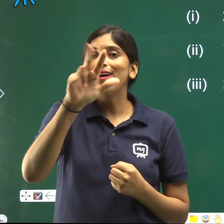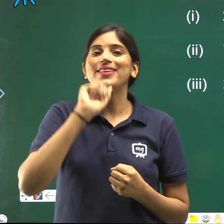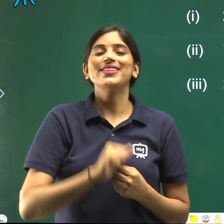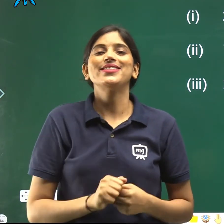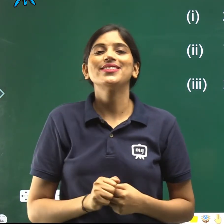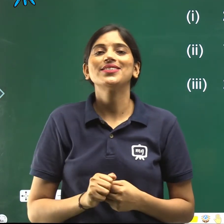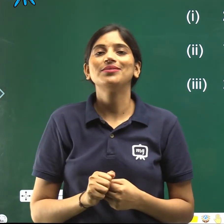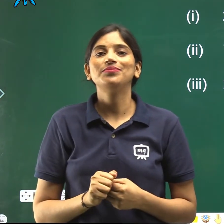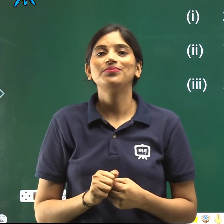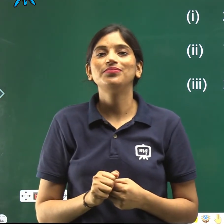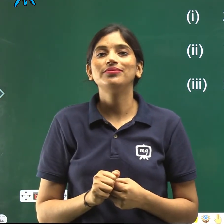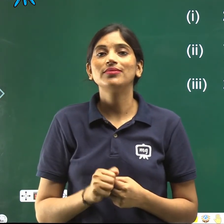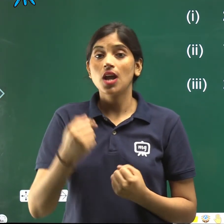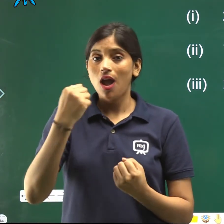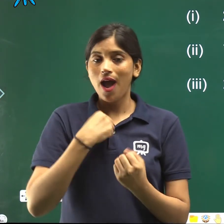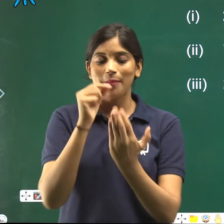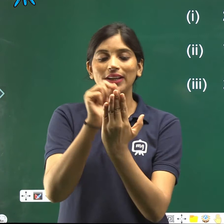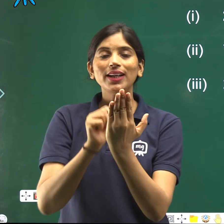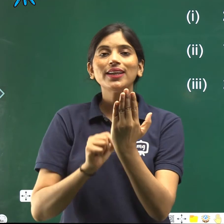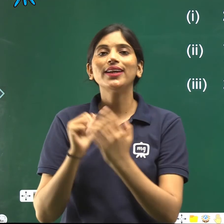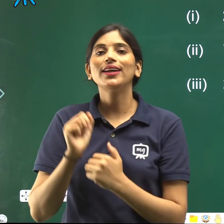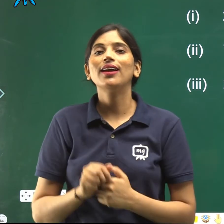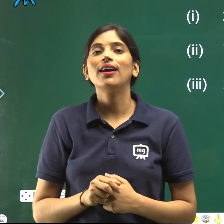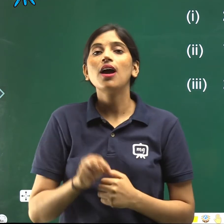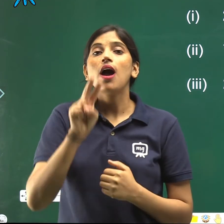28। हमने लिखे